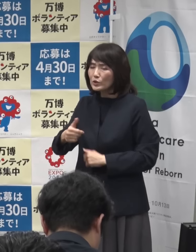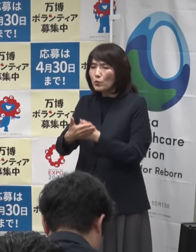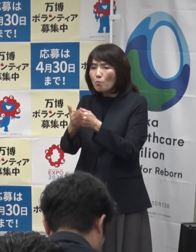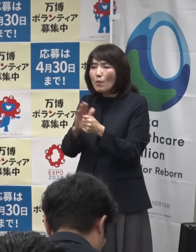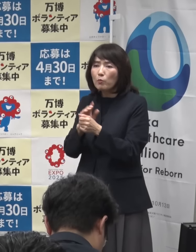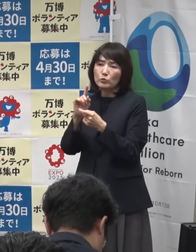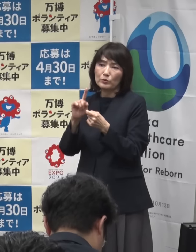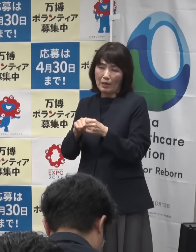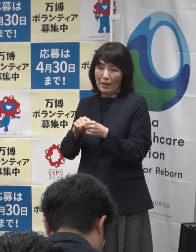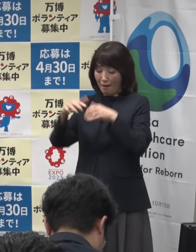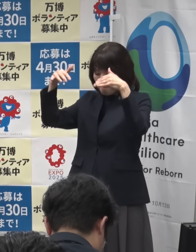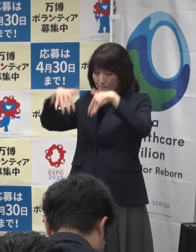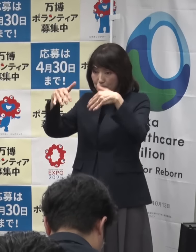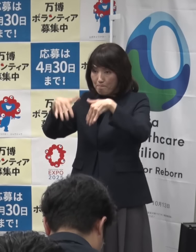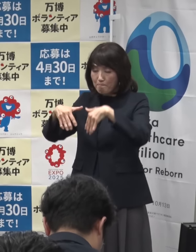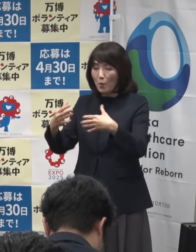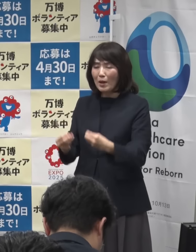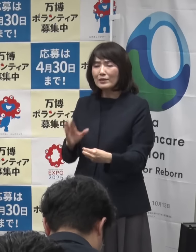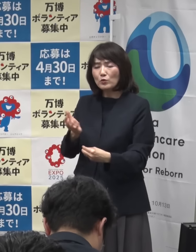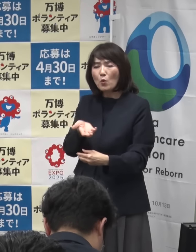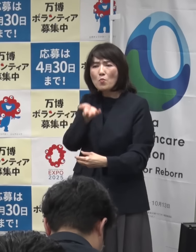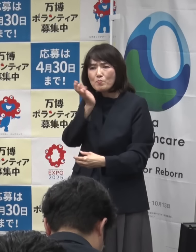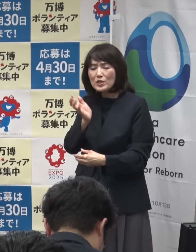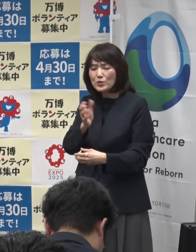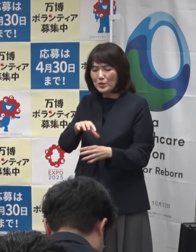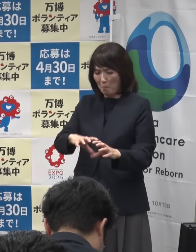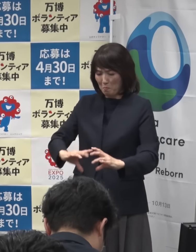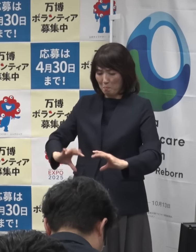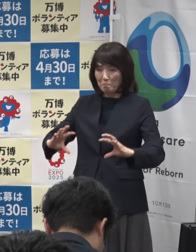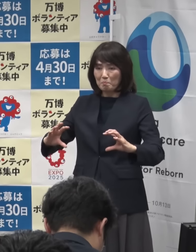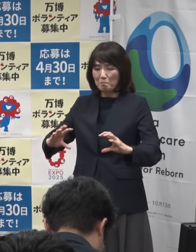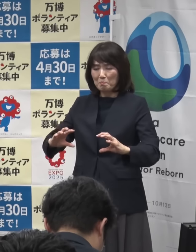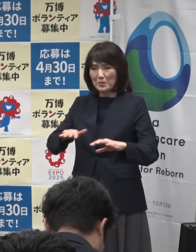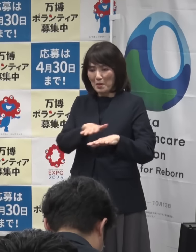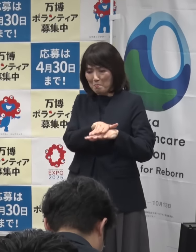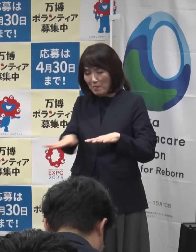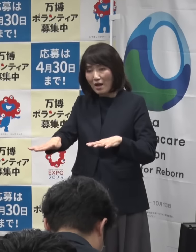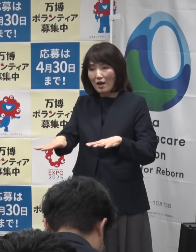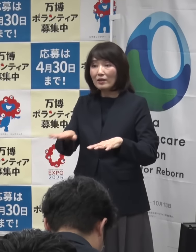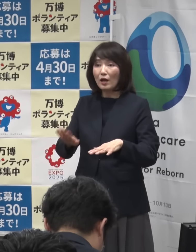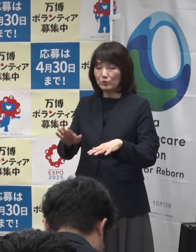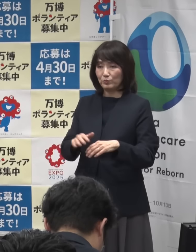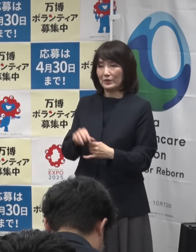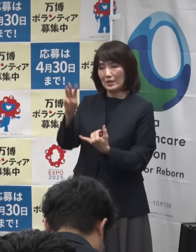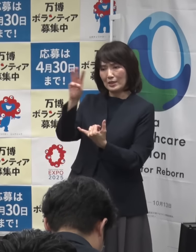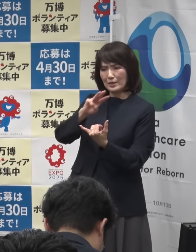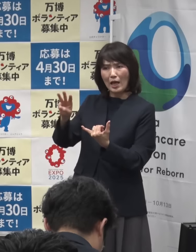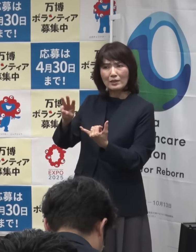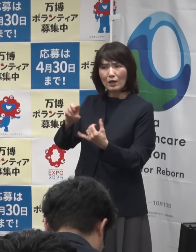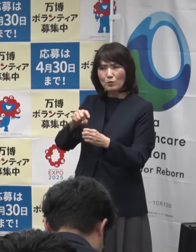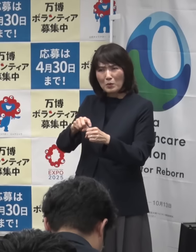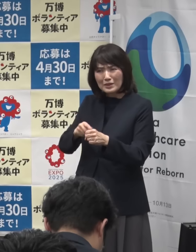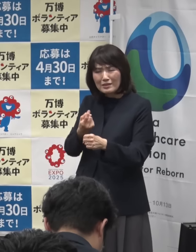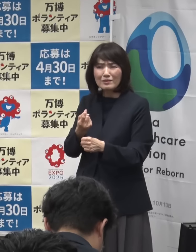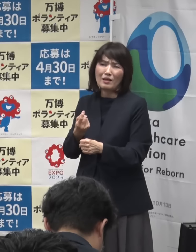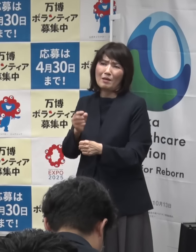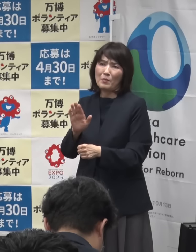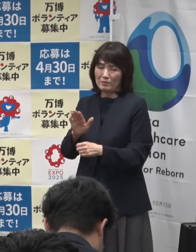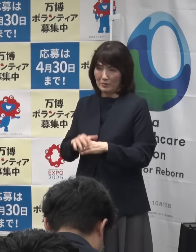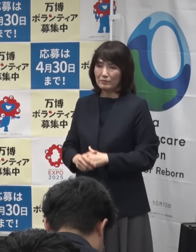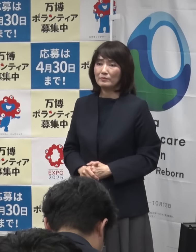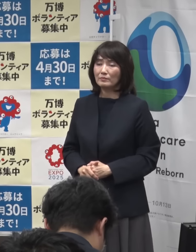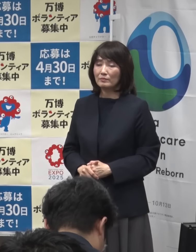で、大雨が降った後水分を多く含んだ土は非常に滑りやすくなります。また災害を引き起こす可能性もあります。